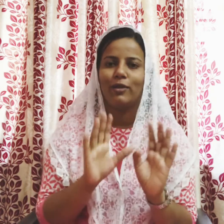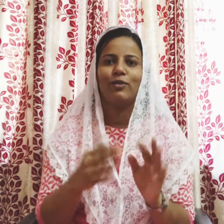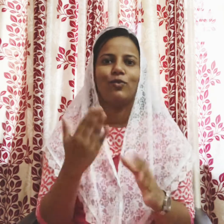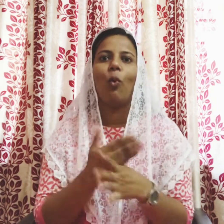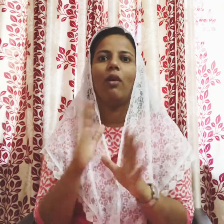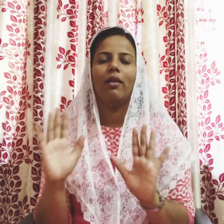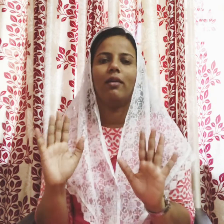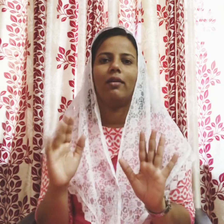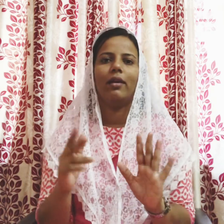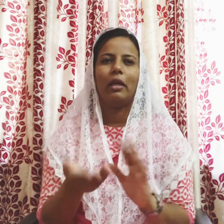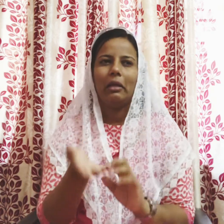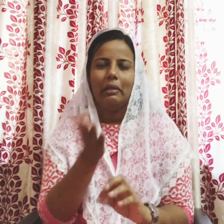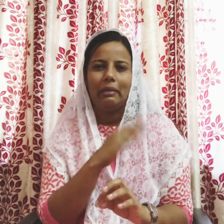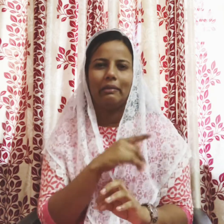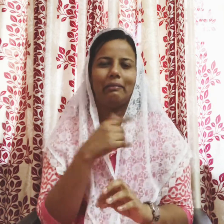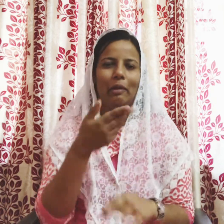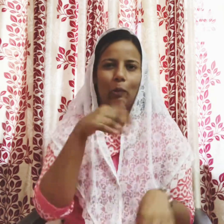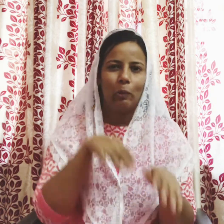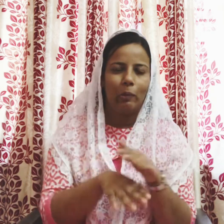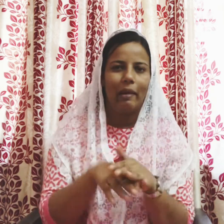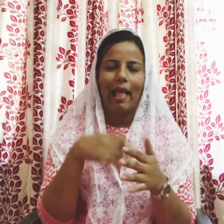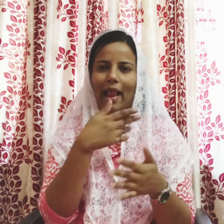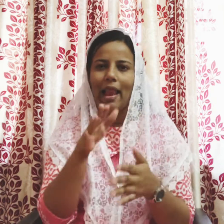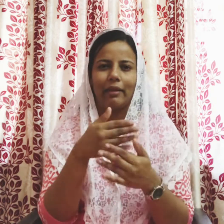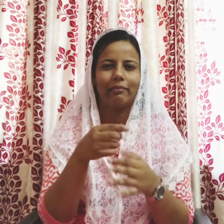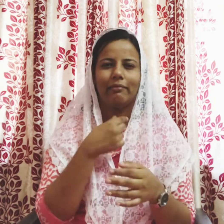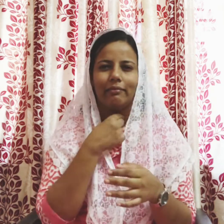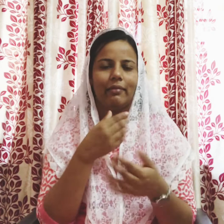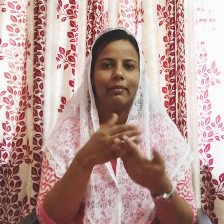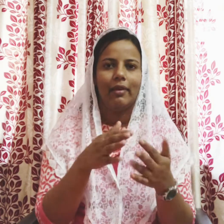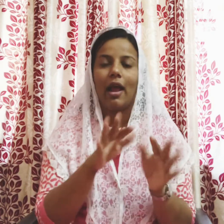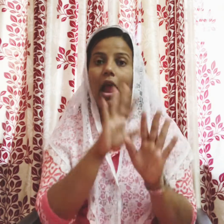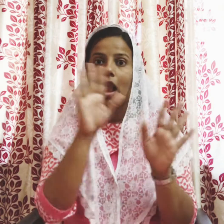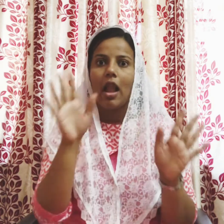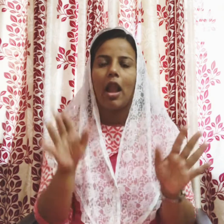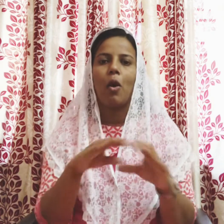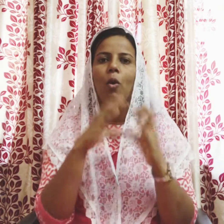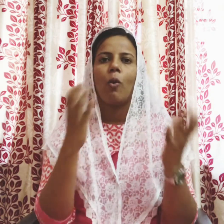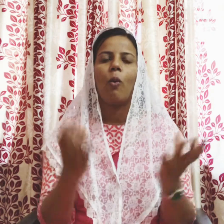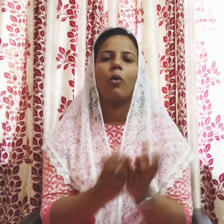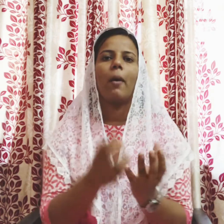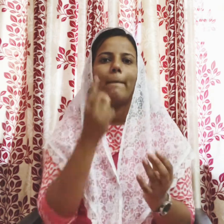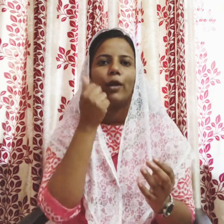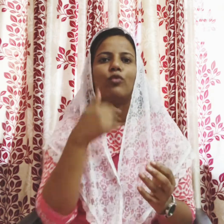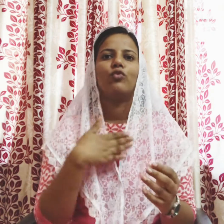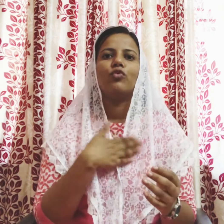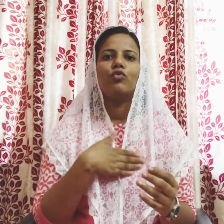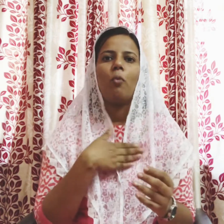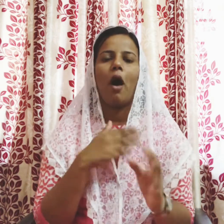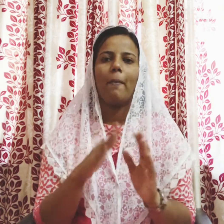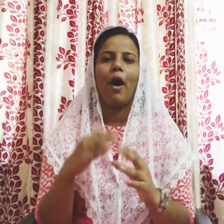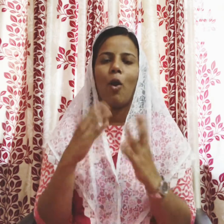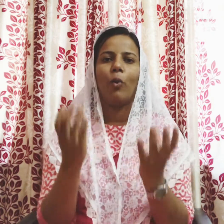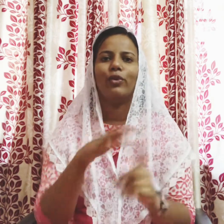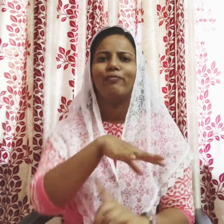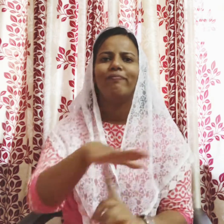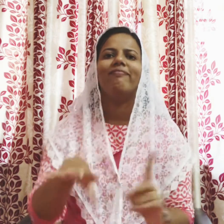പണമുണ്ടാക്കും, പിൻവാതിലുകളിലൂടെ അണ്ടർ ദ ടേബിളിലൂടെ ഒക്കെ പണമുണ്ടാക്കുന്നത് ലോക മനുഷ്യൻ്റെ ഒരു സ്വഭാവമാണ്, ലോകത്തിലൊരു സിസ്റ്റമാണ്.